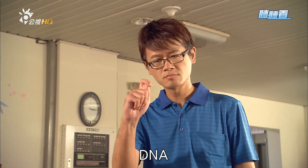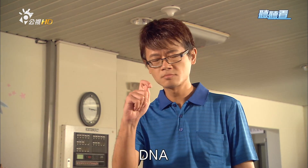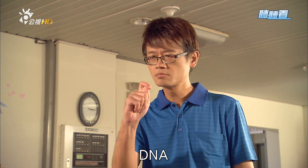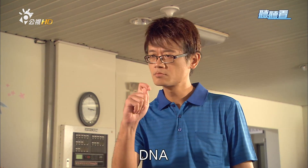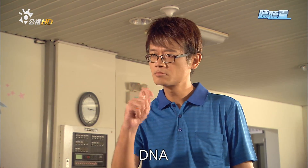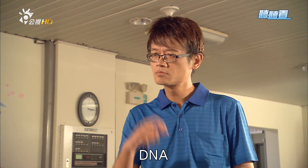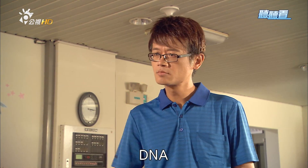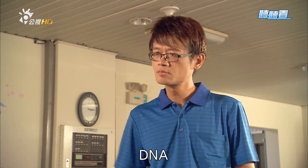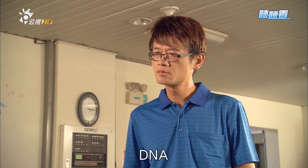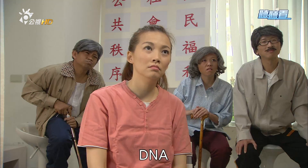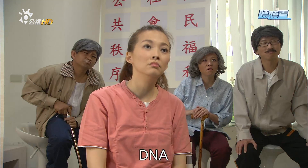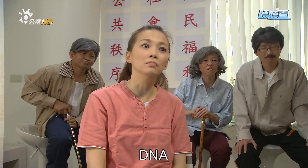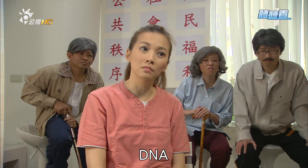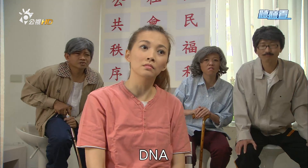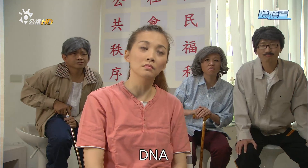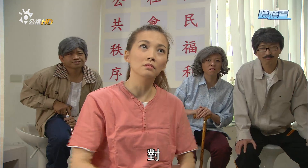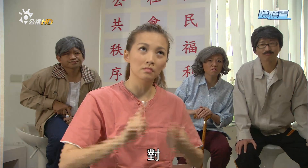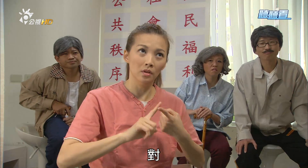？DNA？ 对。